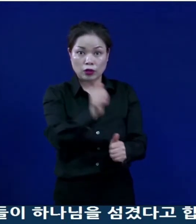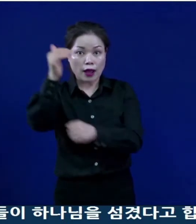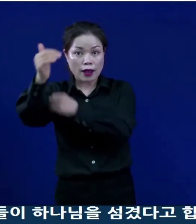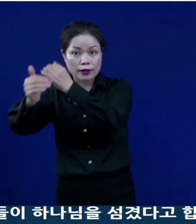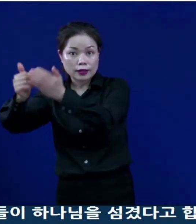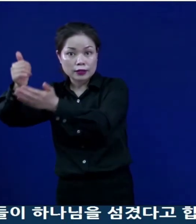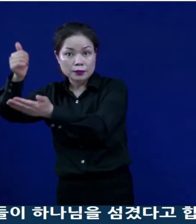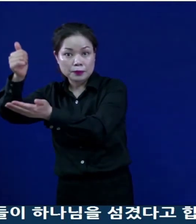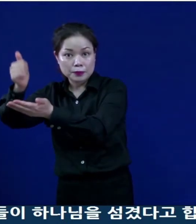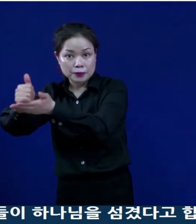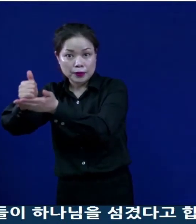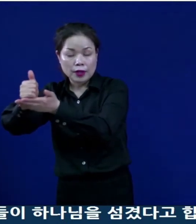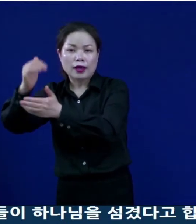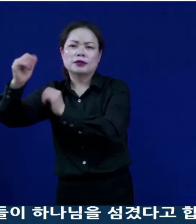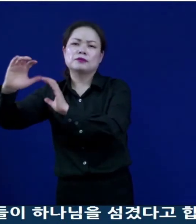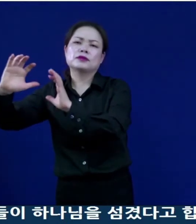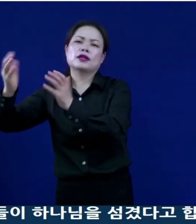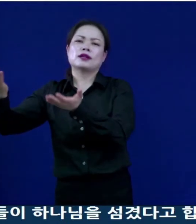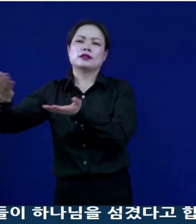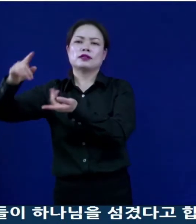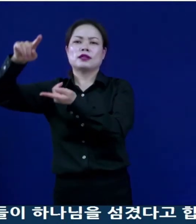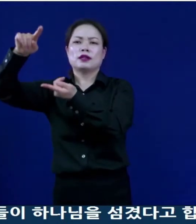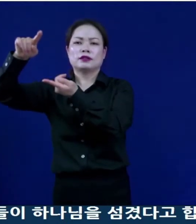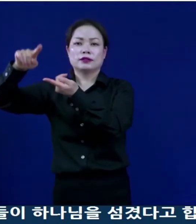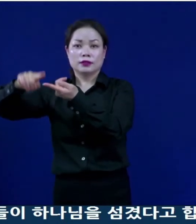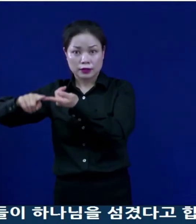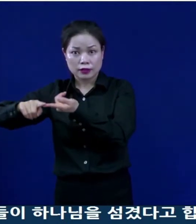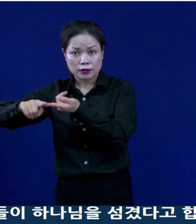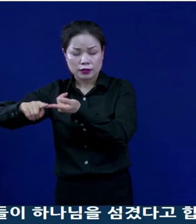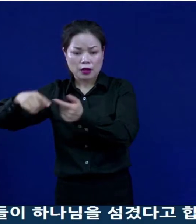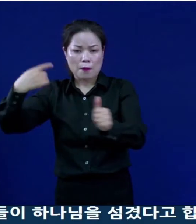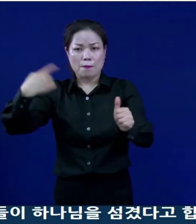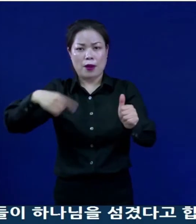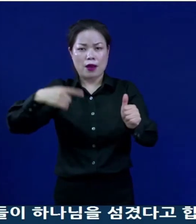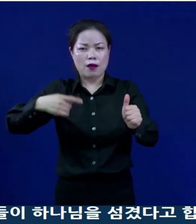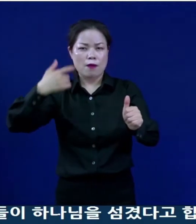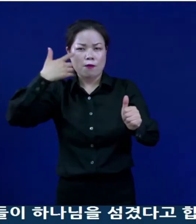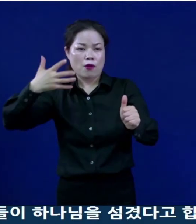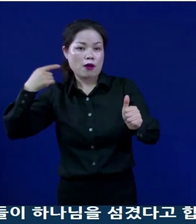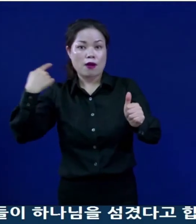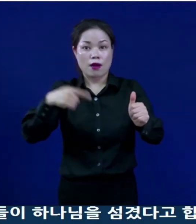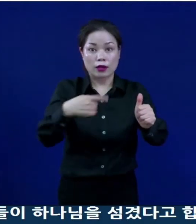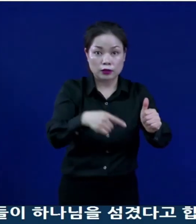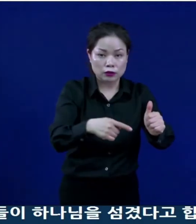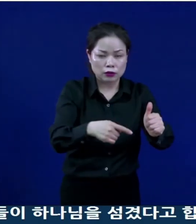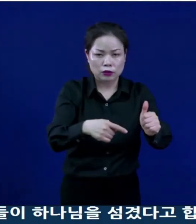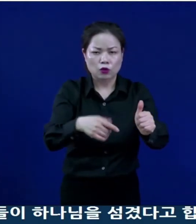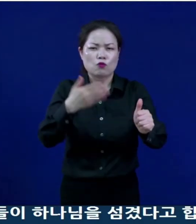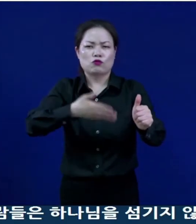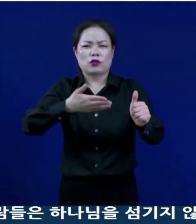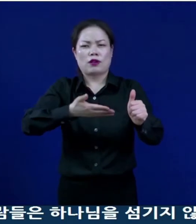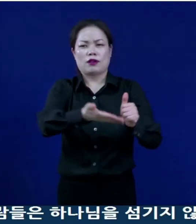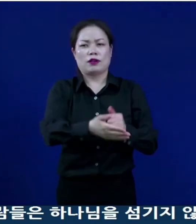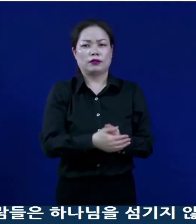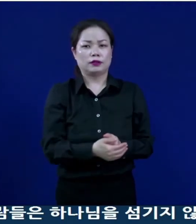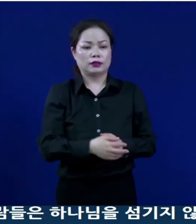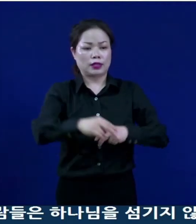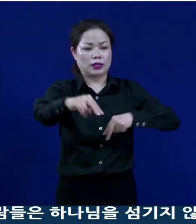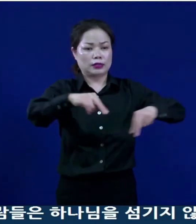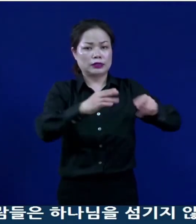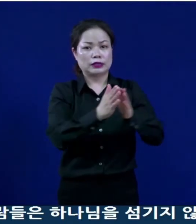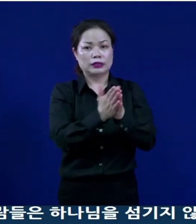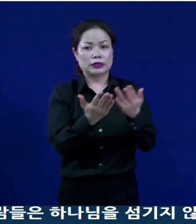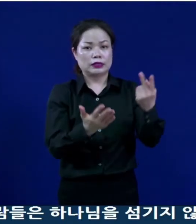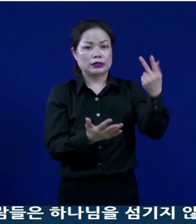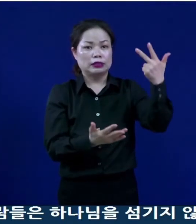하나님과 하나님 나라의 역사를, 하나님의 역사를 가르칠 것을 명령하고 또 부탁했습니다. 하지만 사사기 2장 7절과